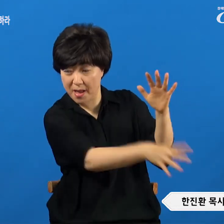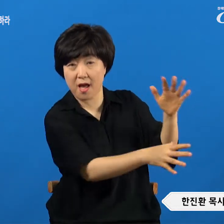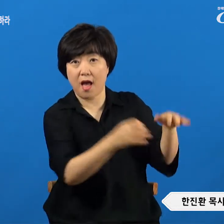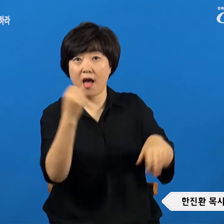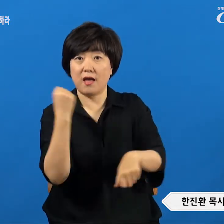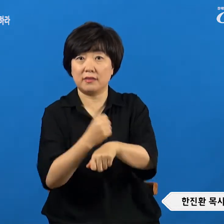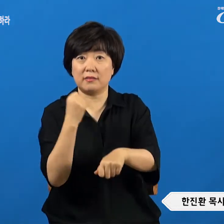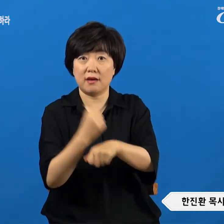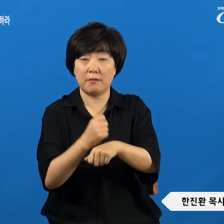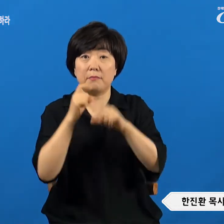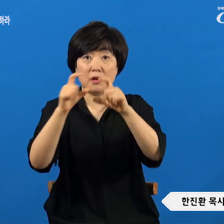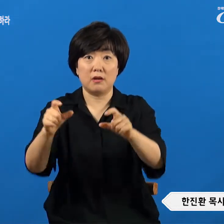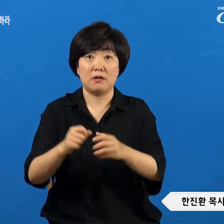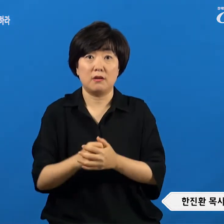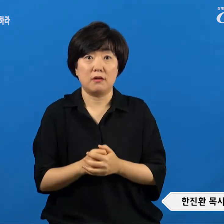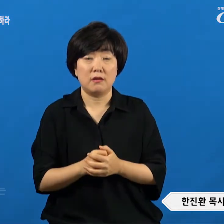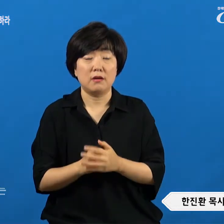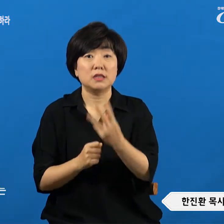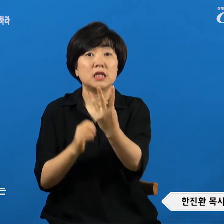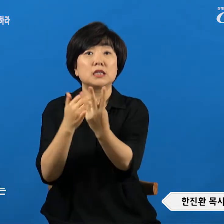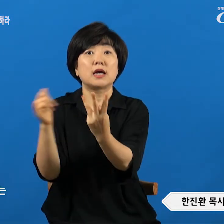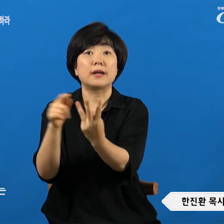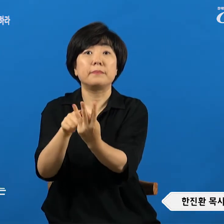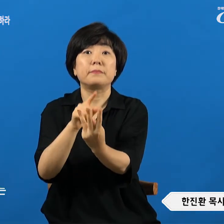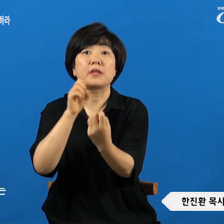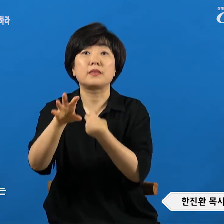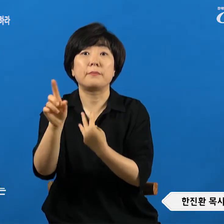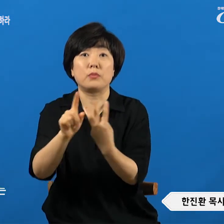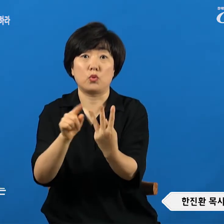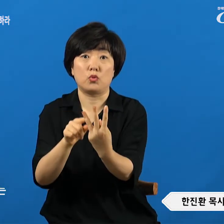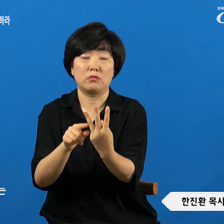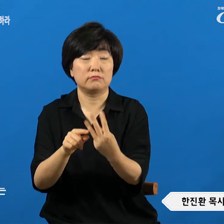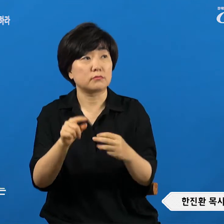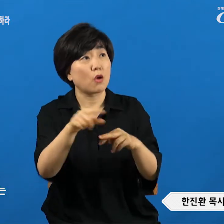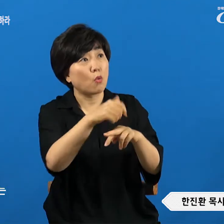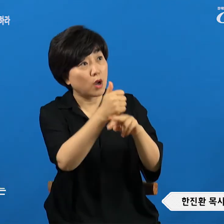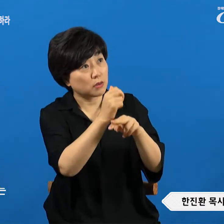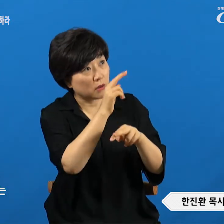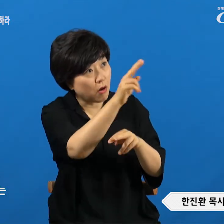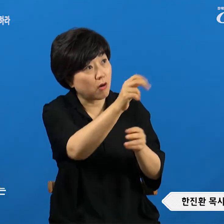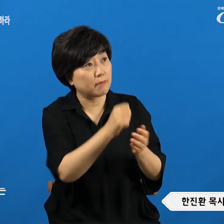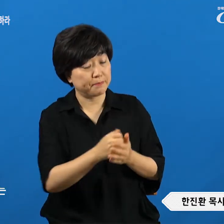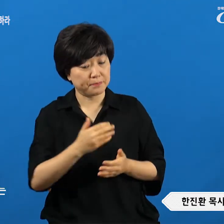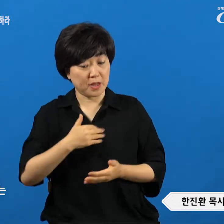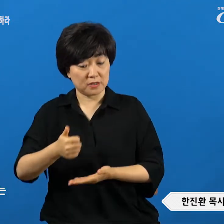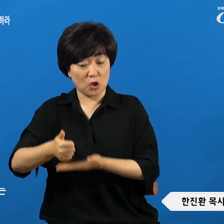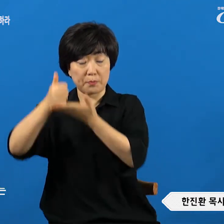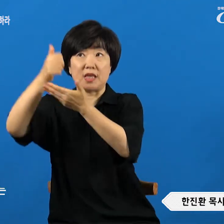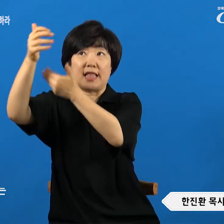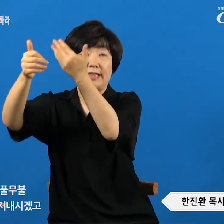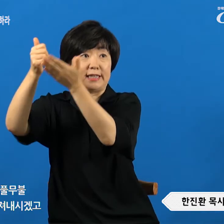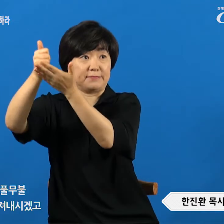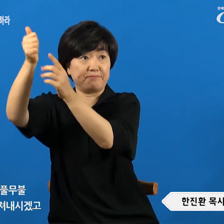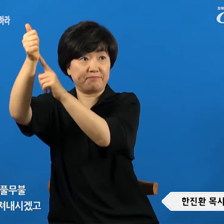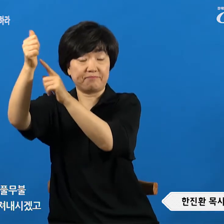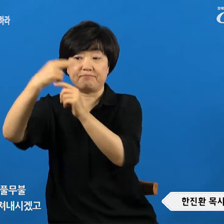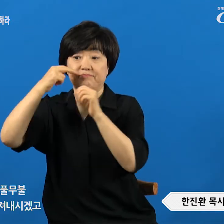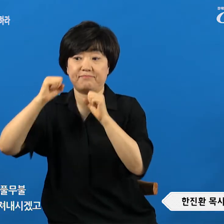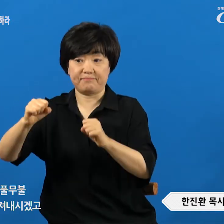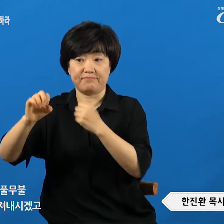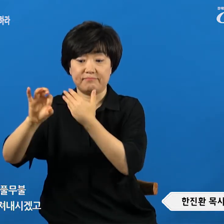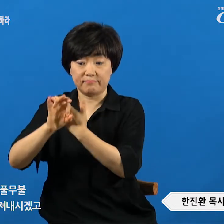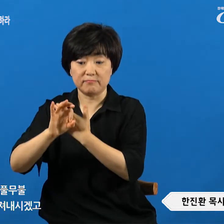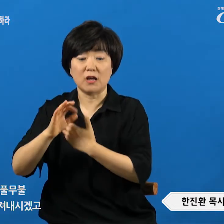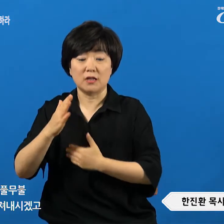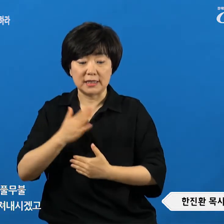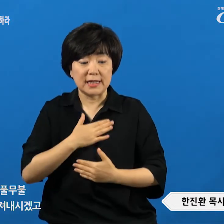반응이 어떠합니까? 17절부터 보면 왕이여, 우리가 섬기는 하나님이 계시다면 우리를 맹렬히